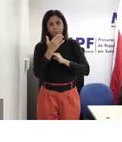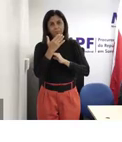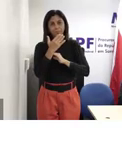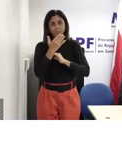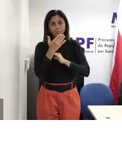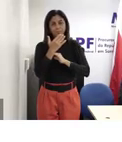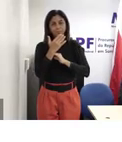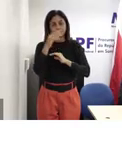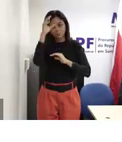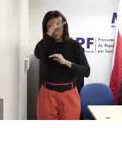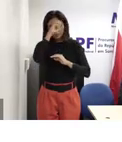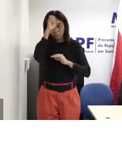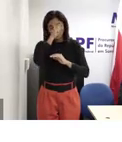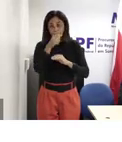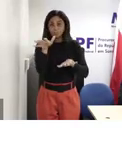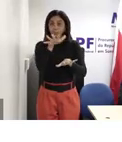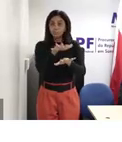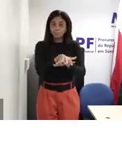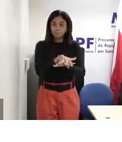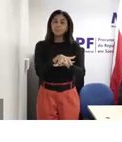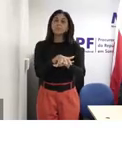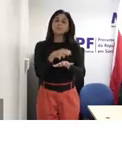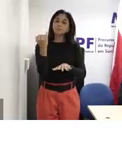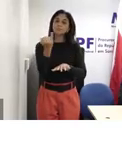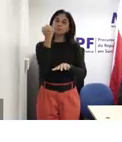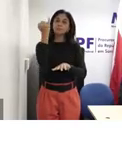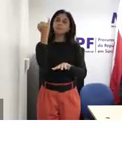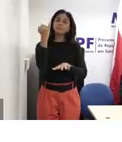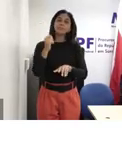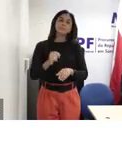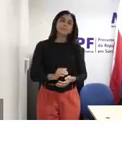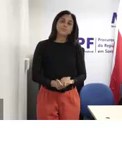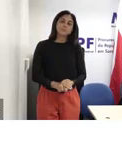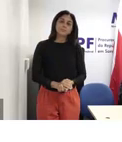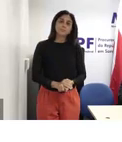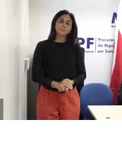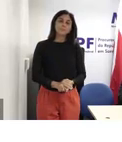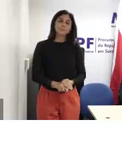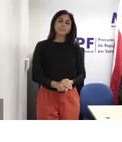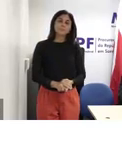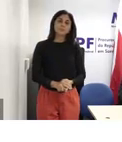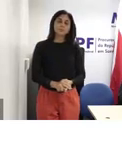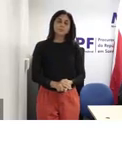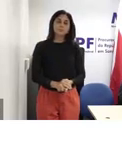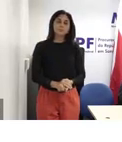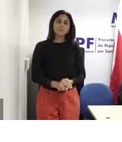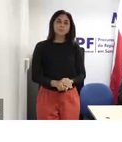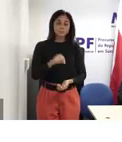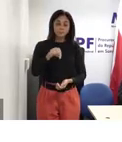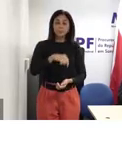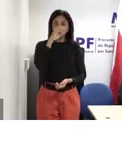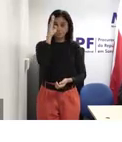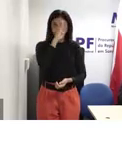inclusão digital a inclusão digital que é até uma prioridade no país tanto que teve a lei federal essa